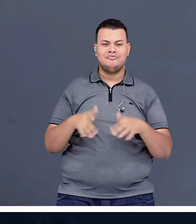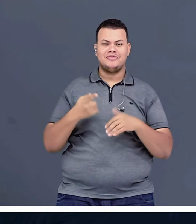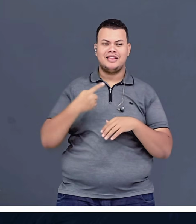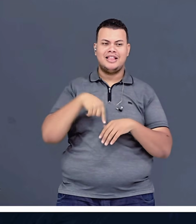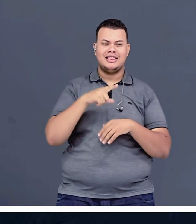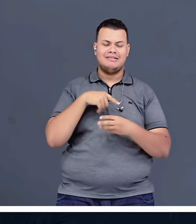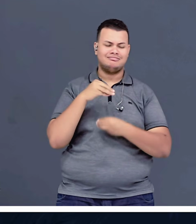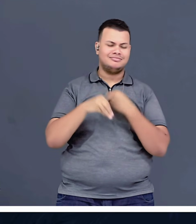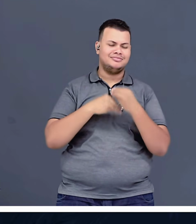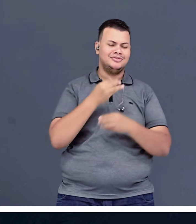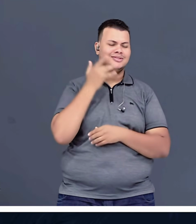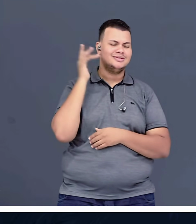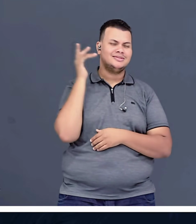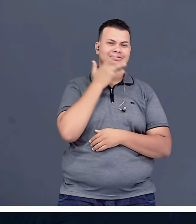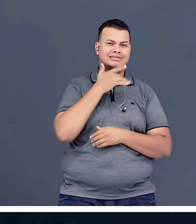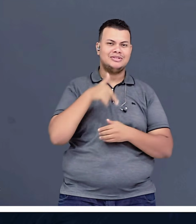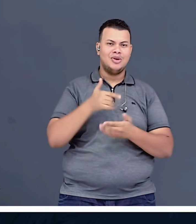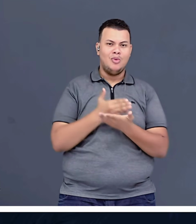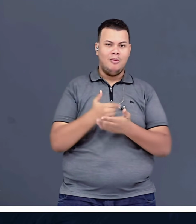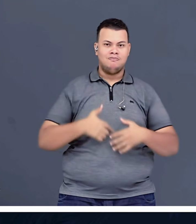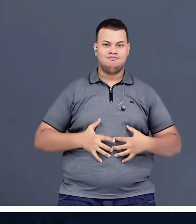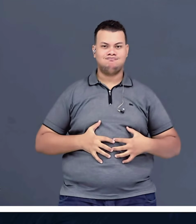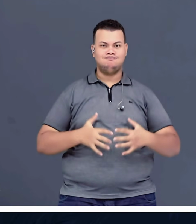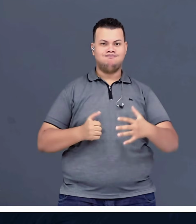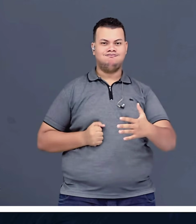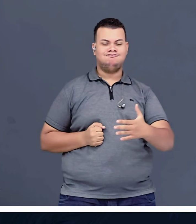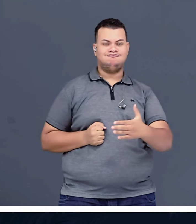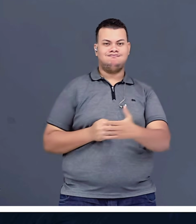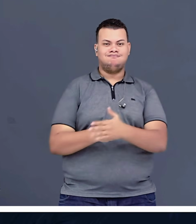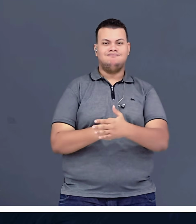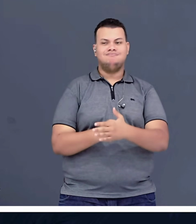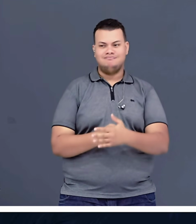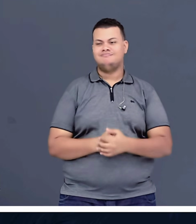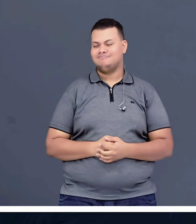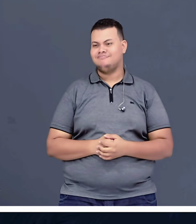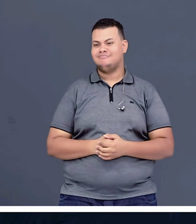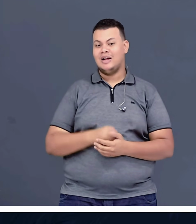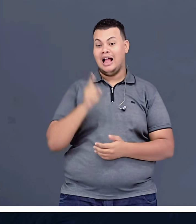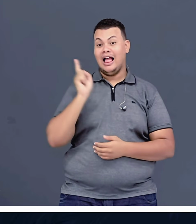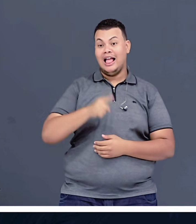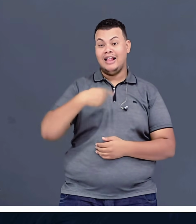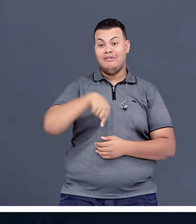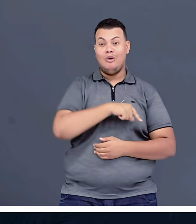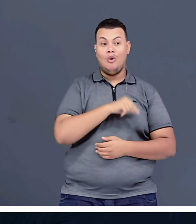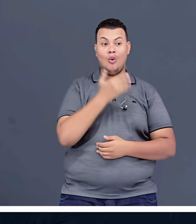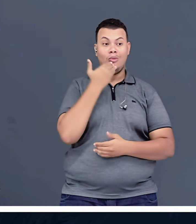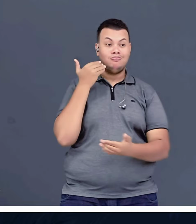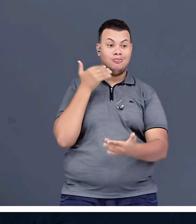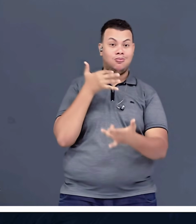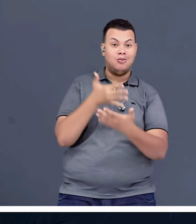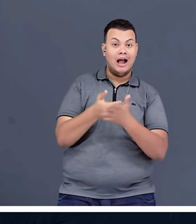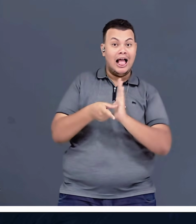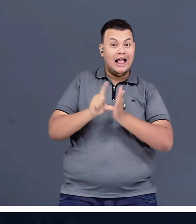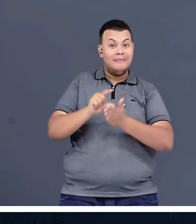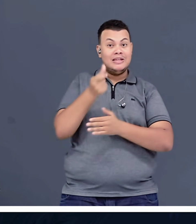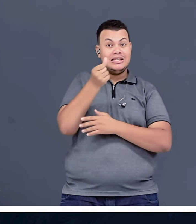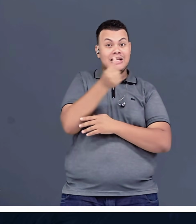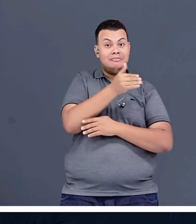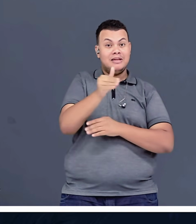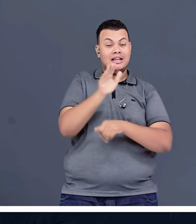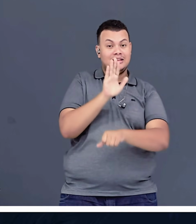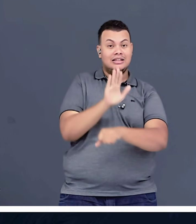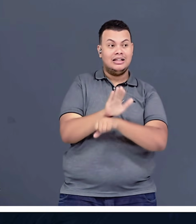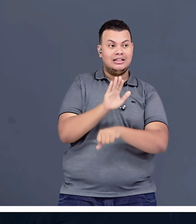que acontece que a barriga estufa. E era isso que a gente comia ali antes das 6:30 da